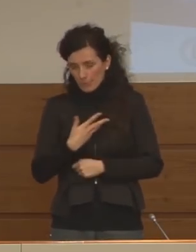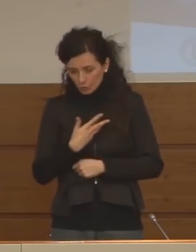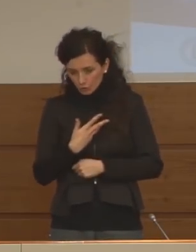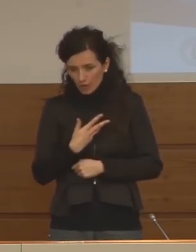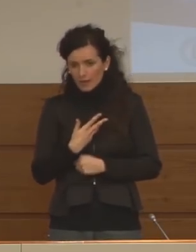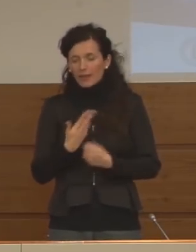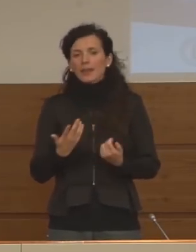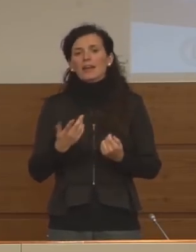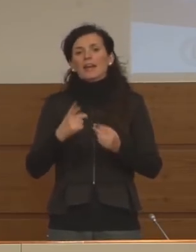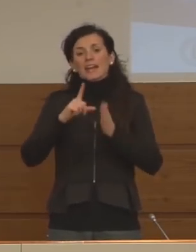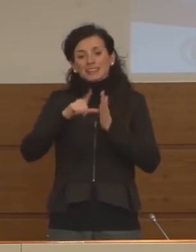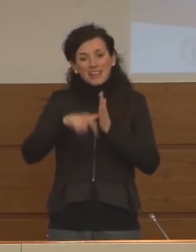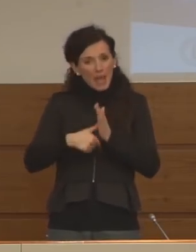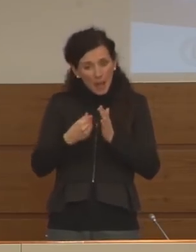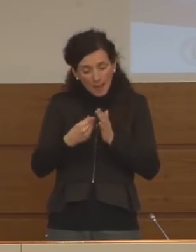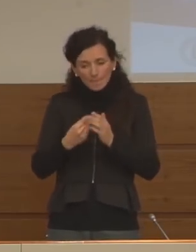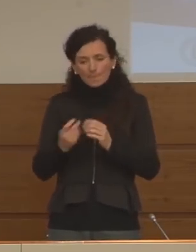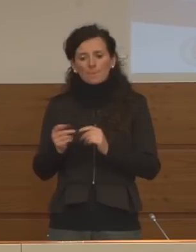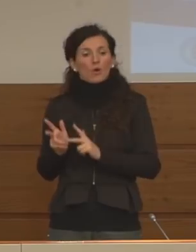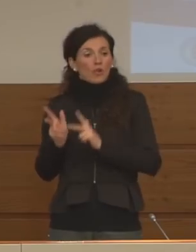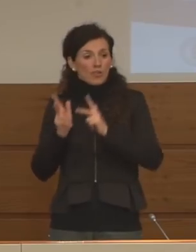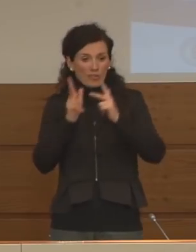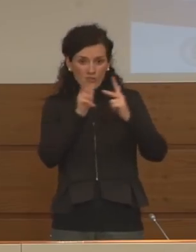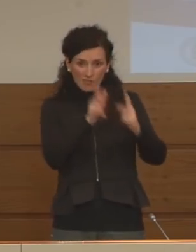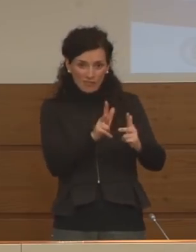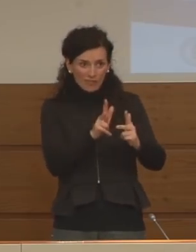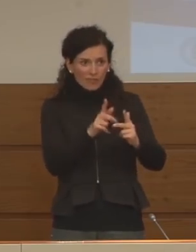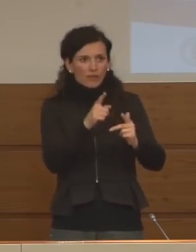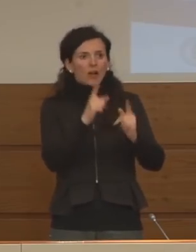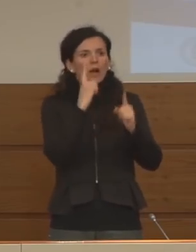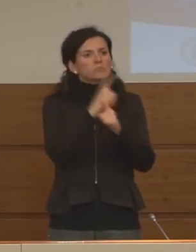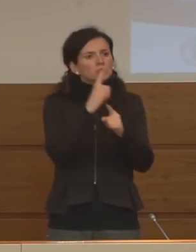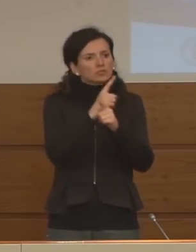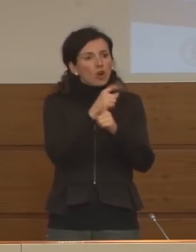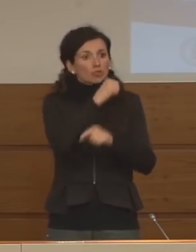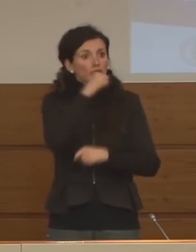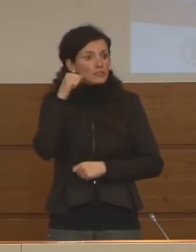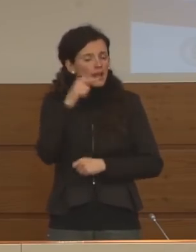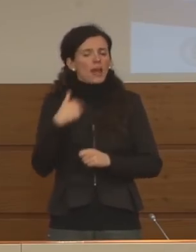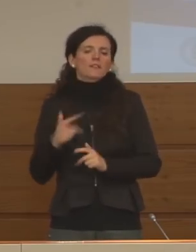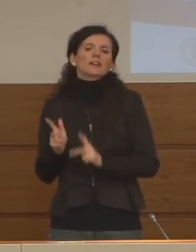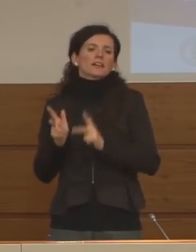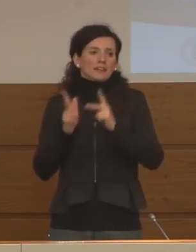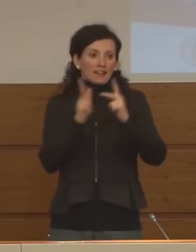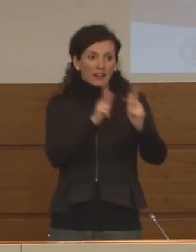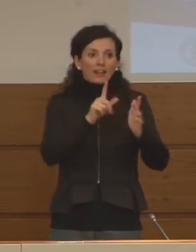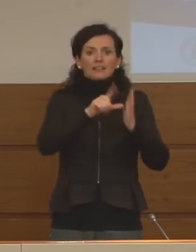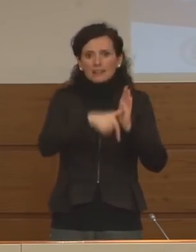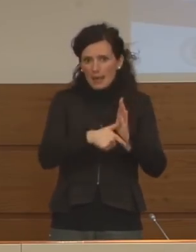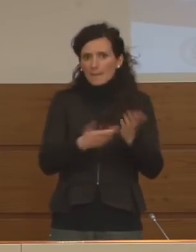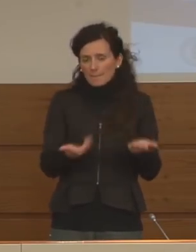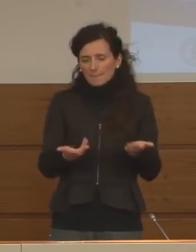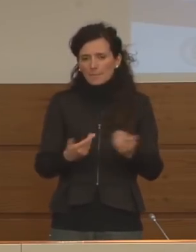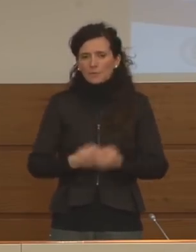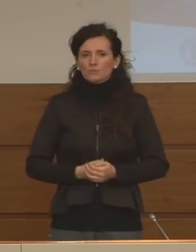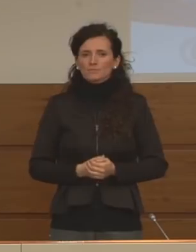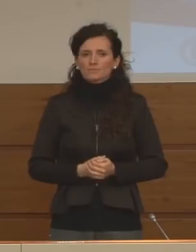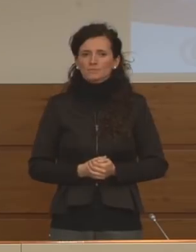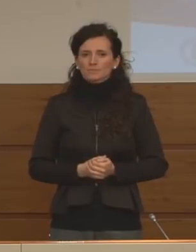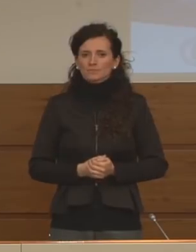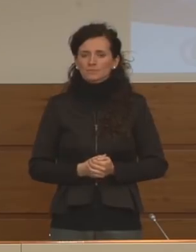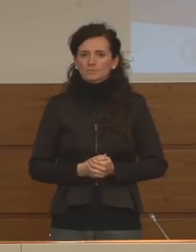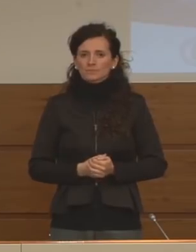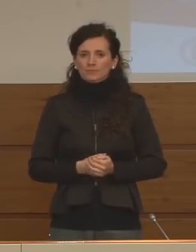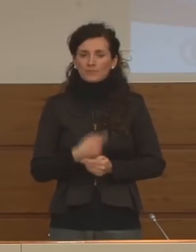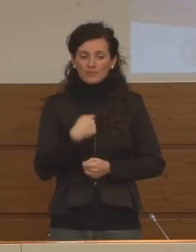poter essere installate laddove devono servire a combattere questa guerra queste tre